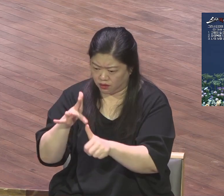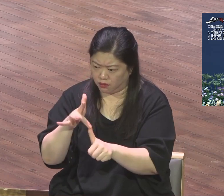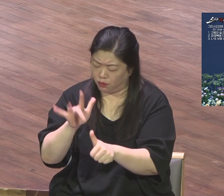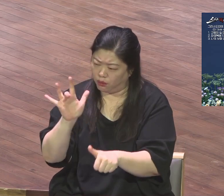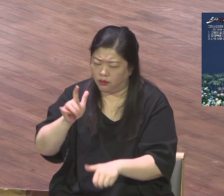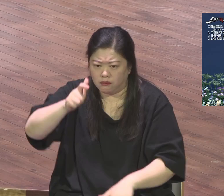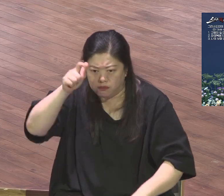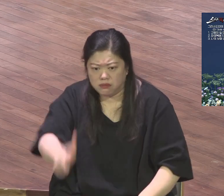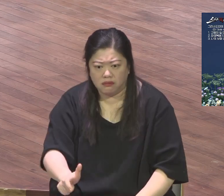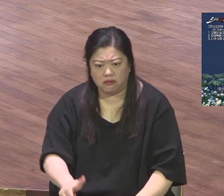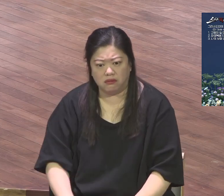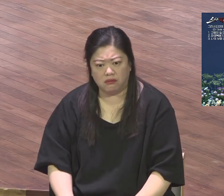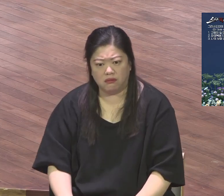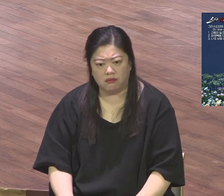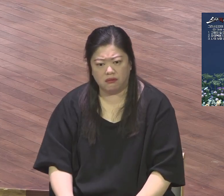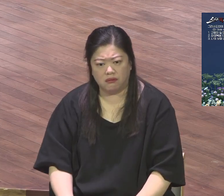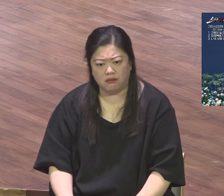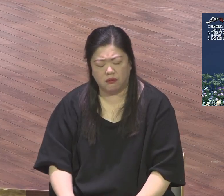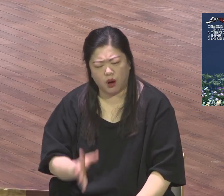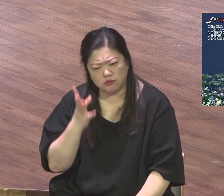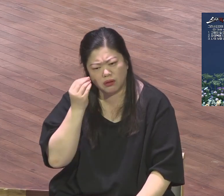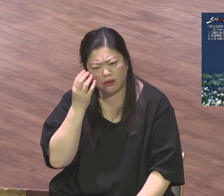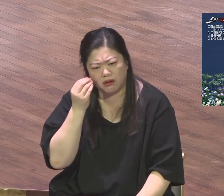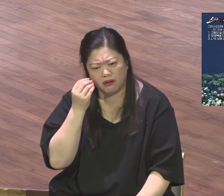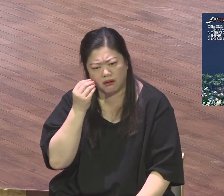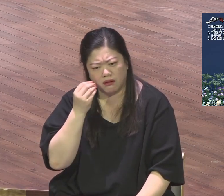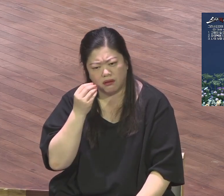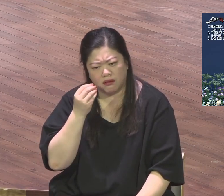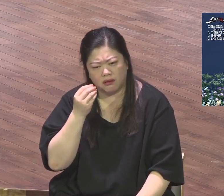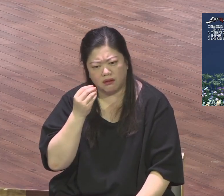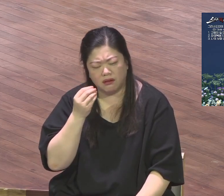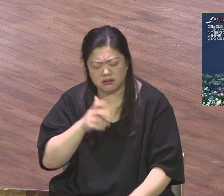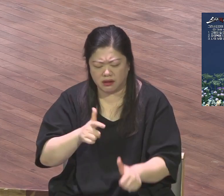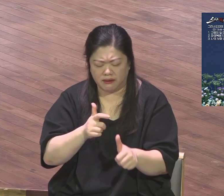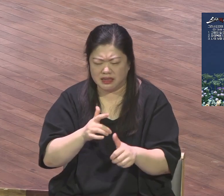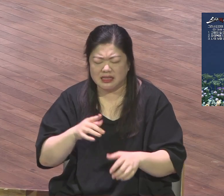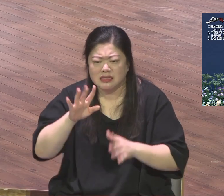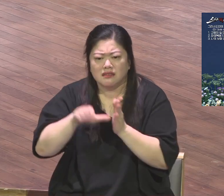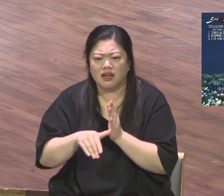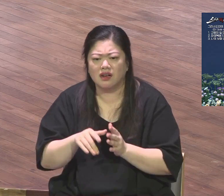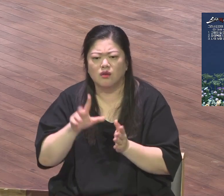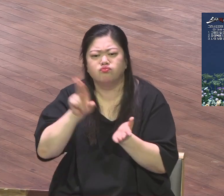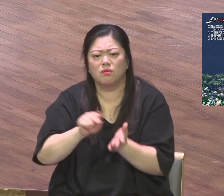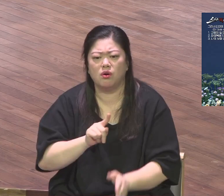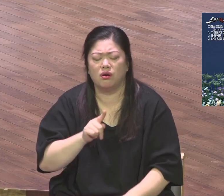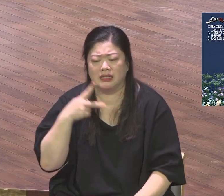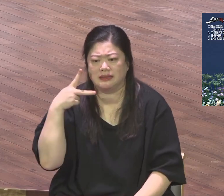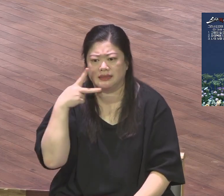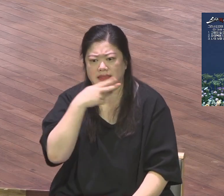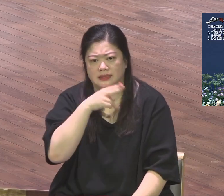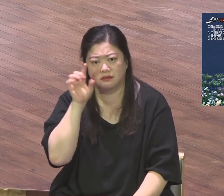그런데 오라는 능력은 안 오고 배가 너무 고팠습니다.